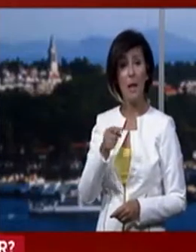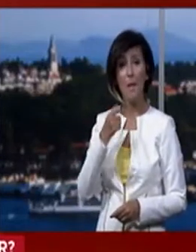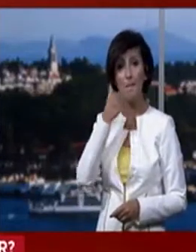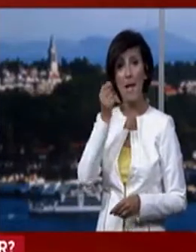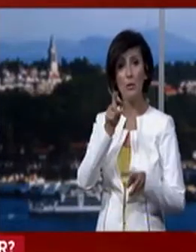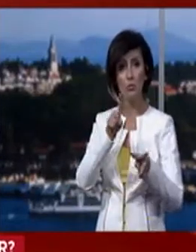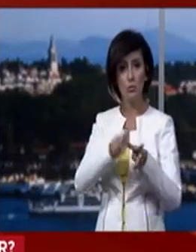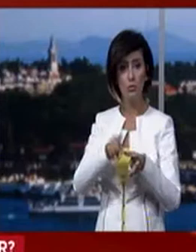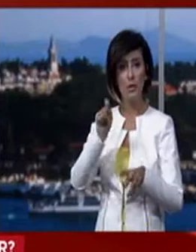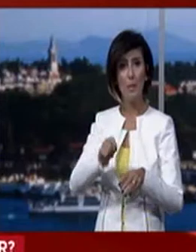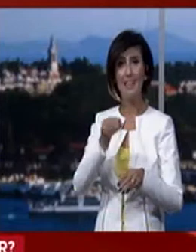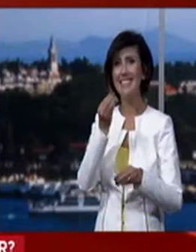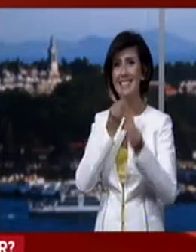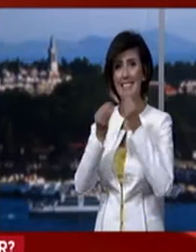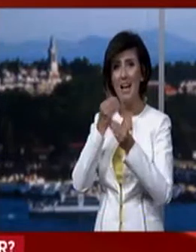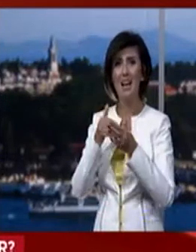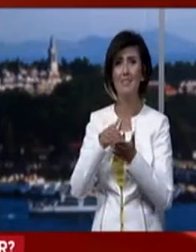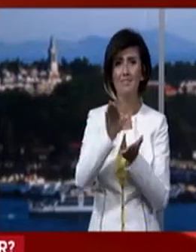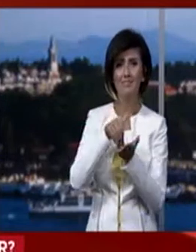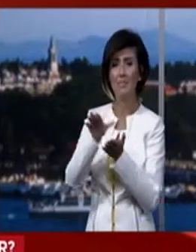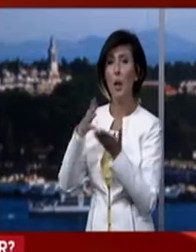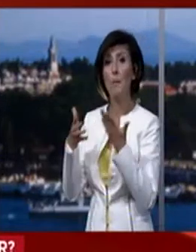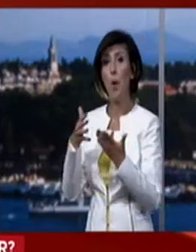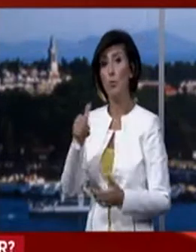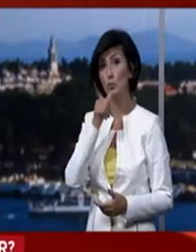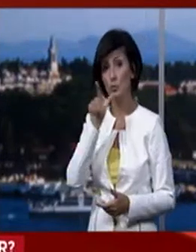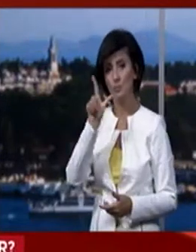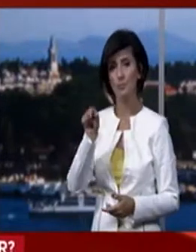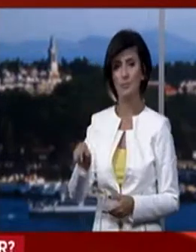yapılmış gıdalardan kaçınma, bol su içme.